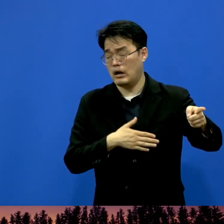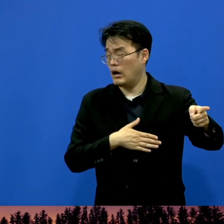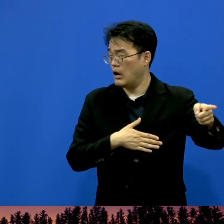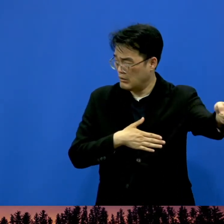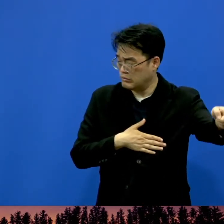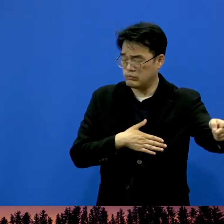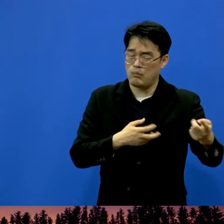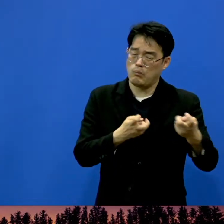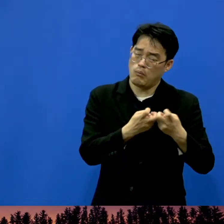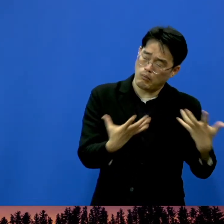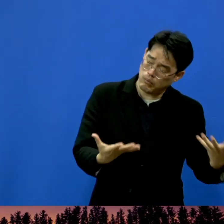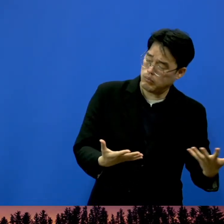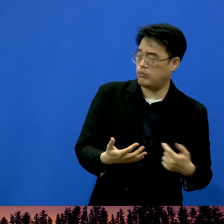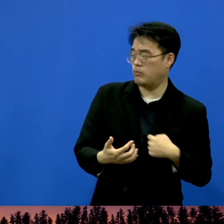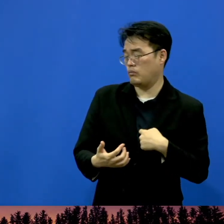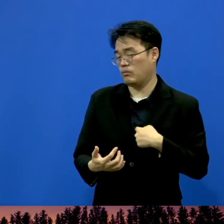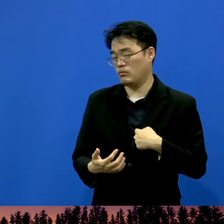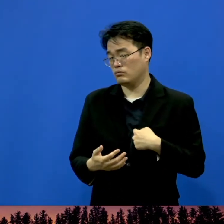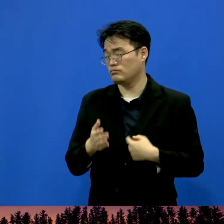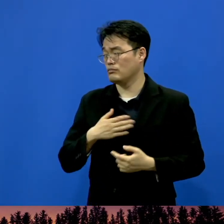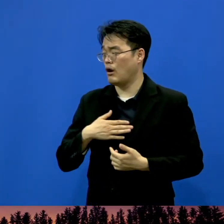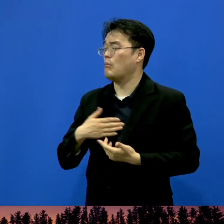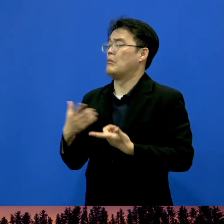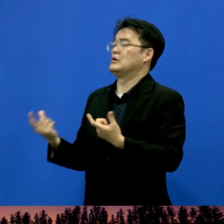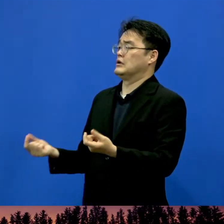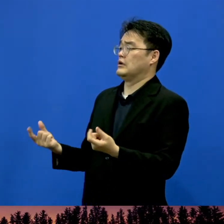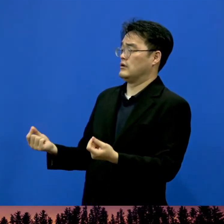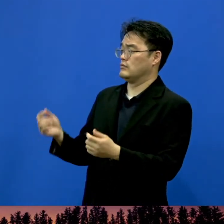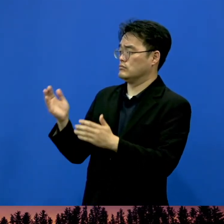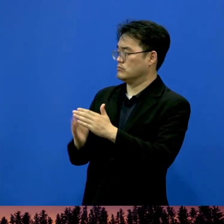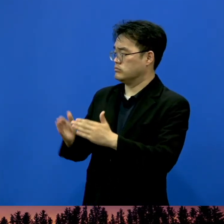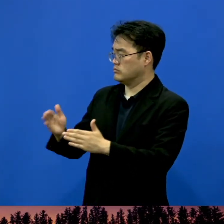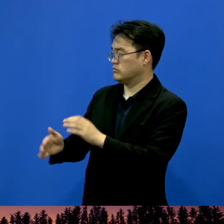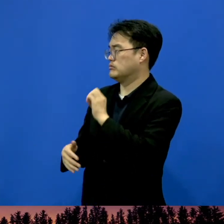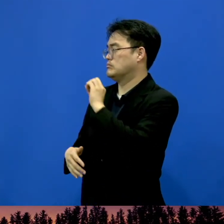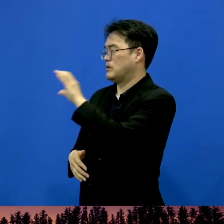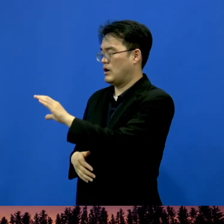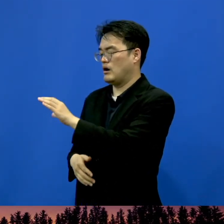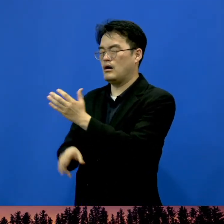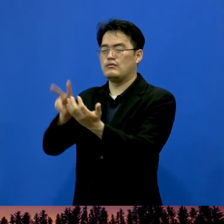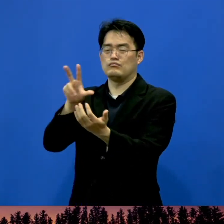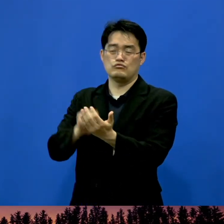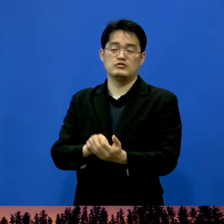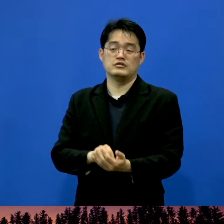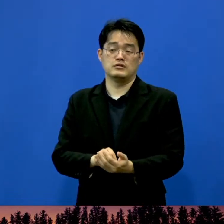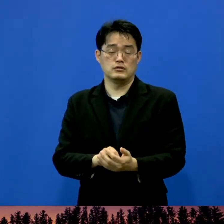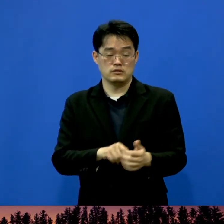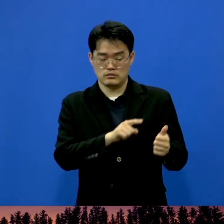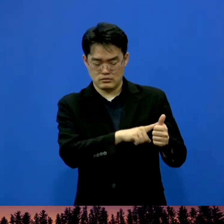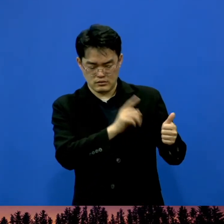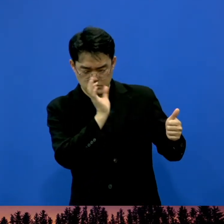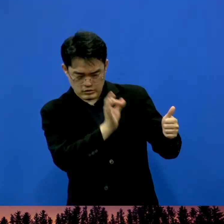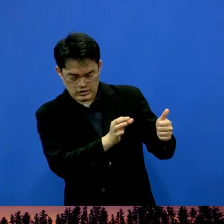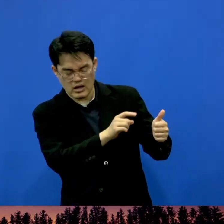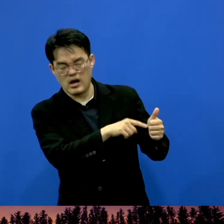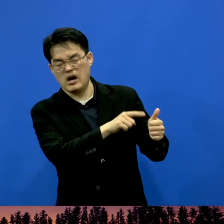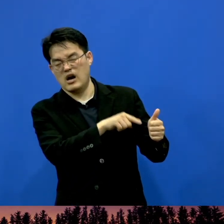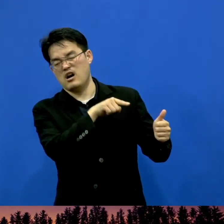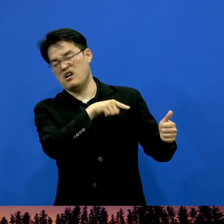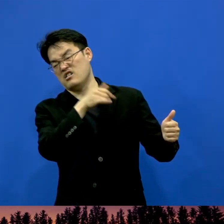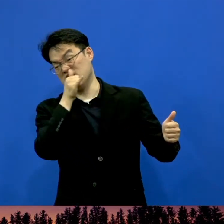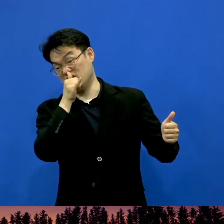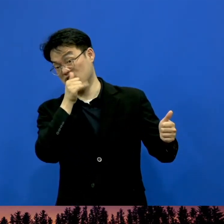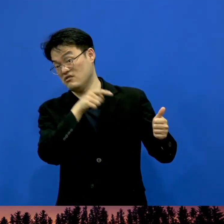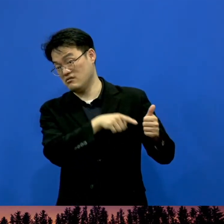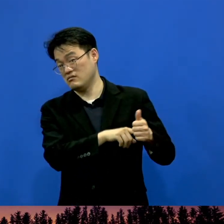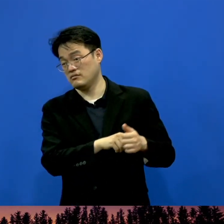죄를 정당하다고 얘기를 하려고 그러는 것이죠. 오늘 이름이 한당 하는 사람에게서 그런 걸 찾아낼 수가 있습니다.